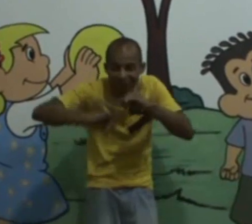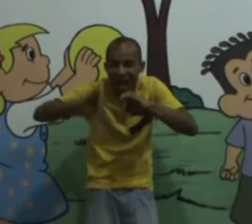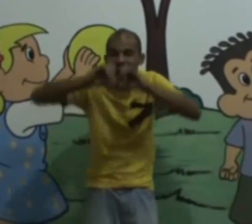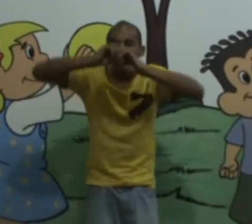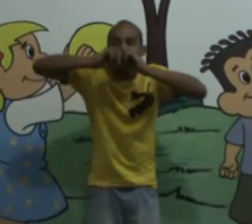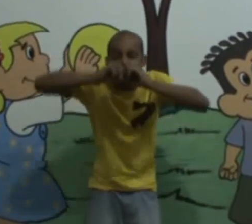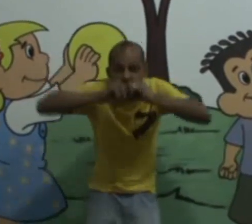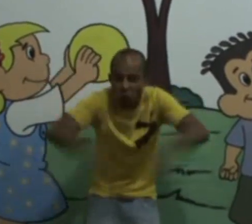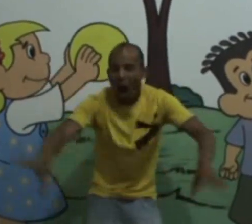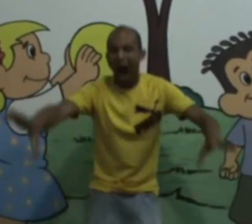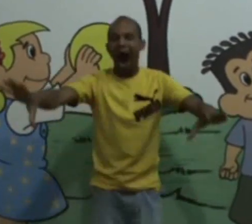no chão.